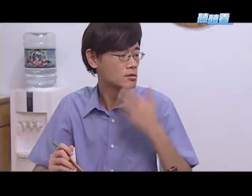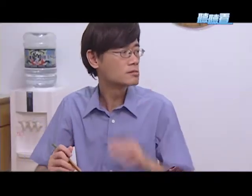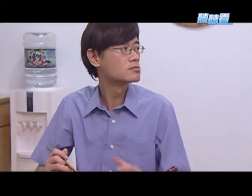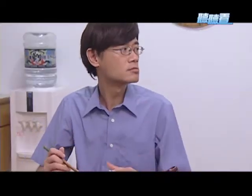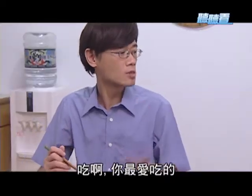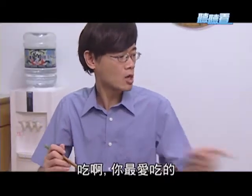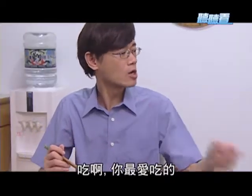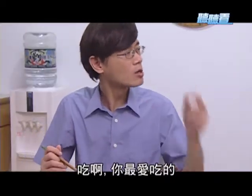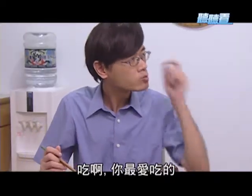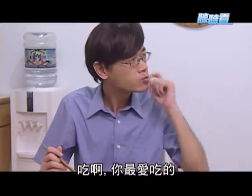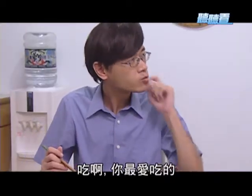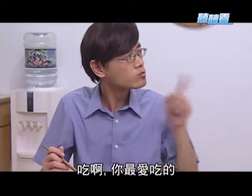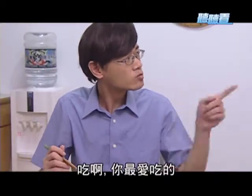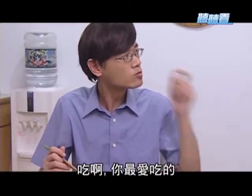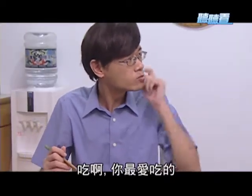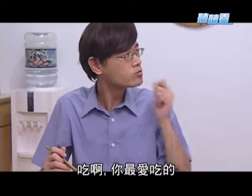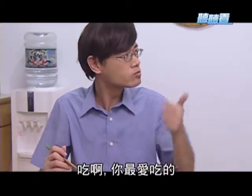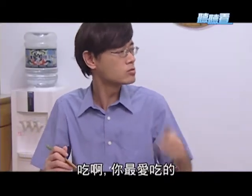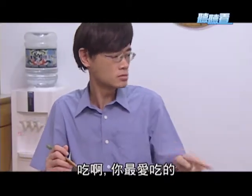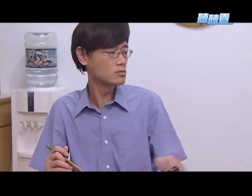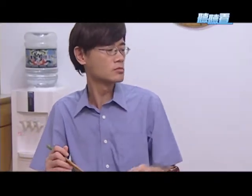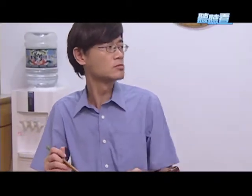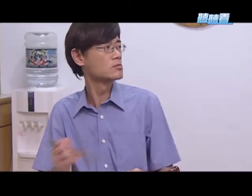吃啊，你最爱吃的啊，吃。嗯，